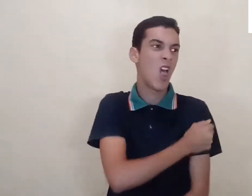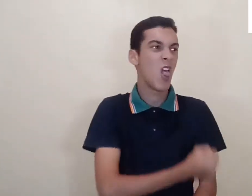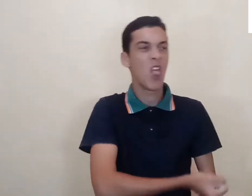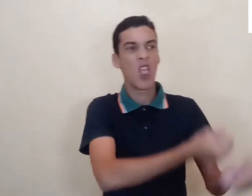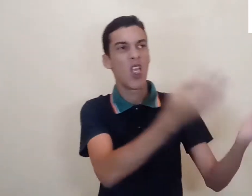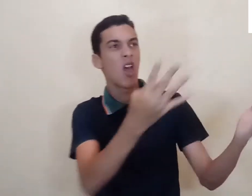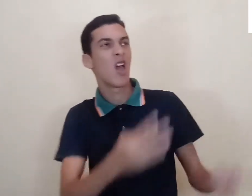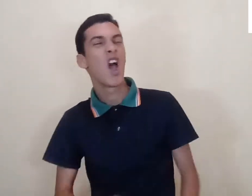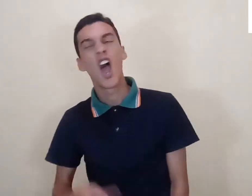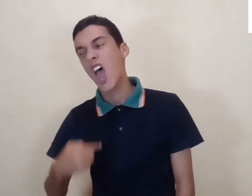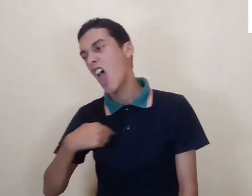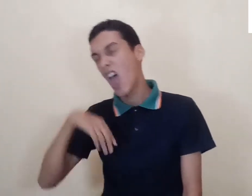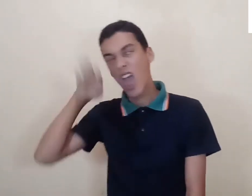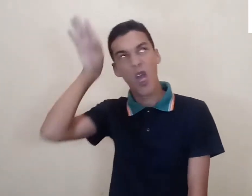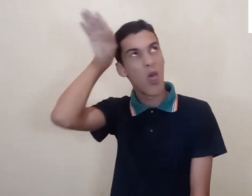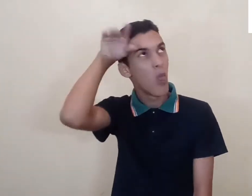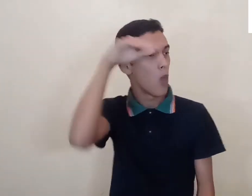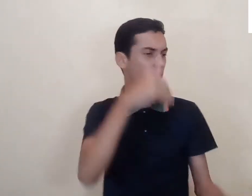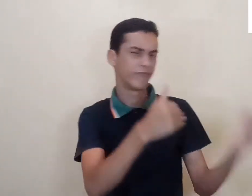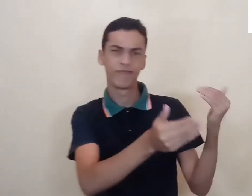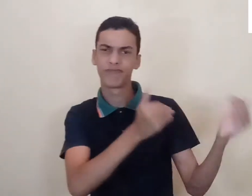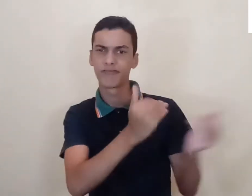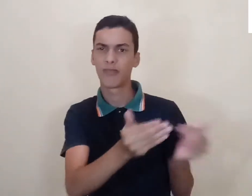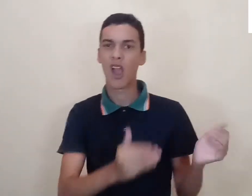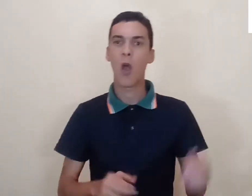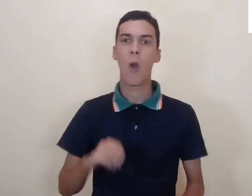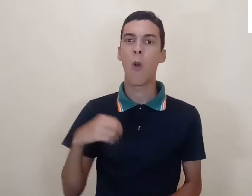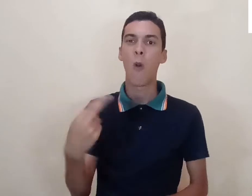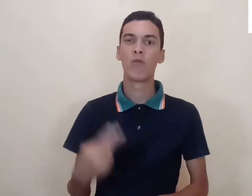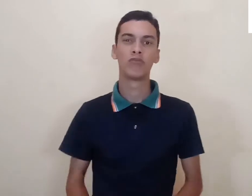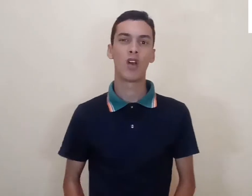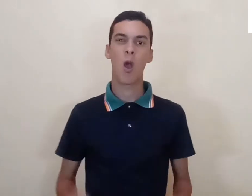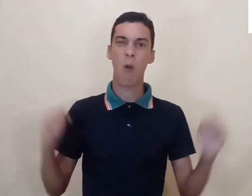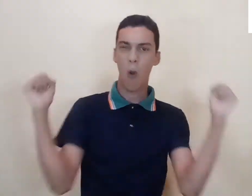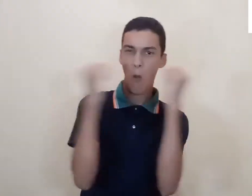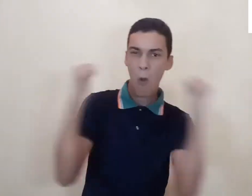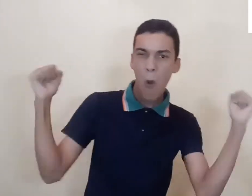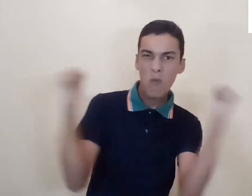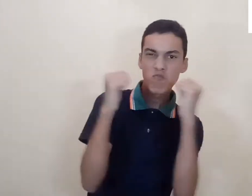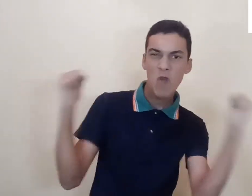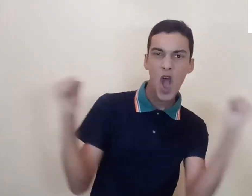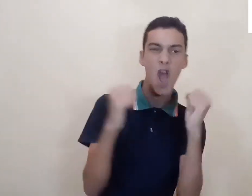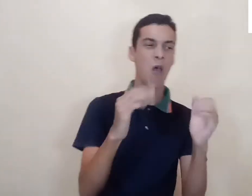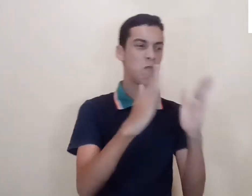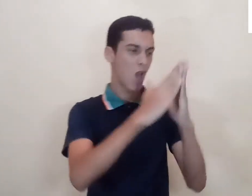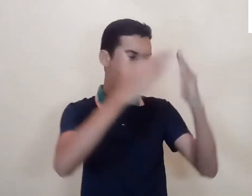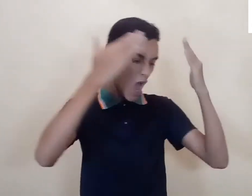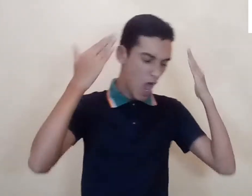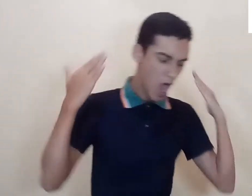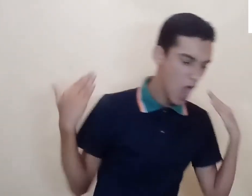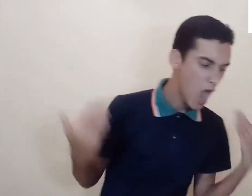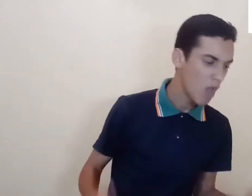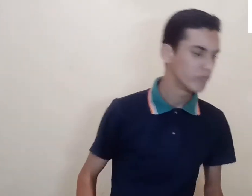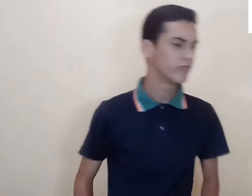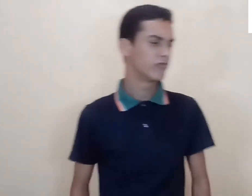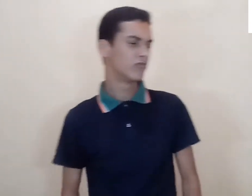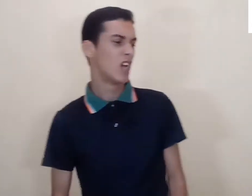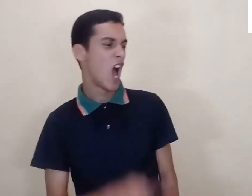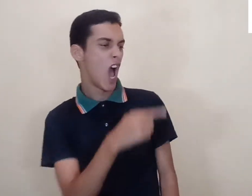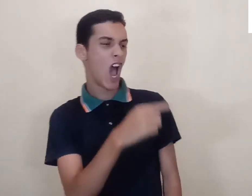se comparar com as pessoas. Às vezes até mesmo isso nos percorre durante a vida, na escola. Ficamos